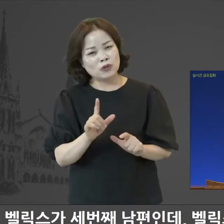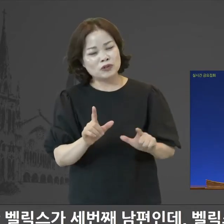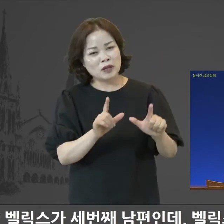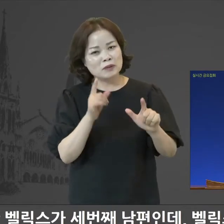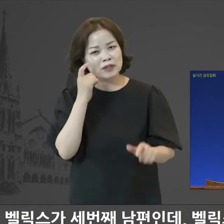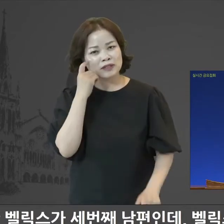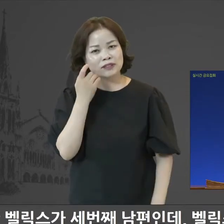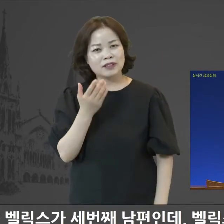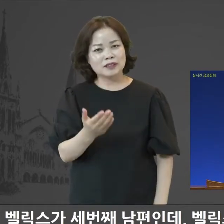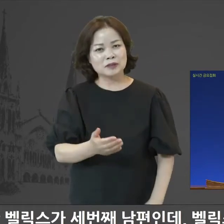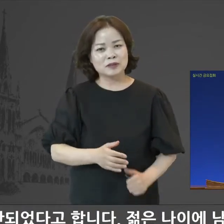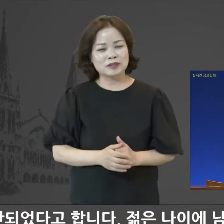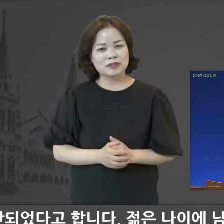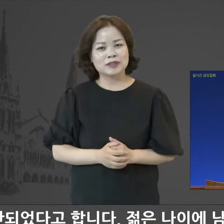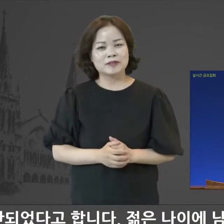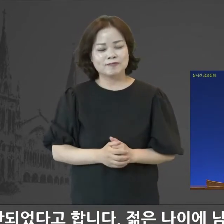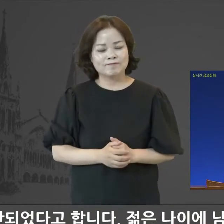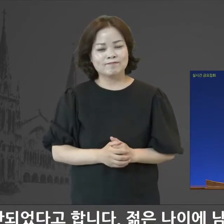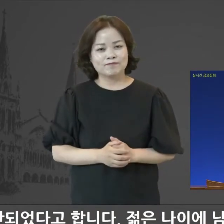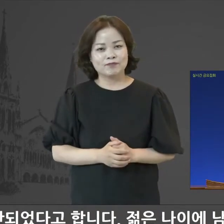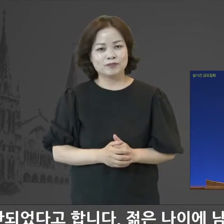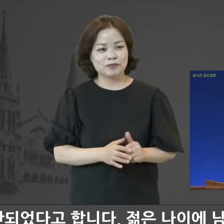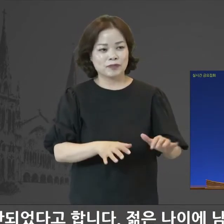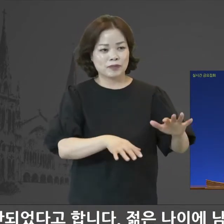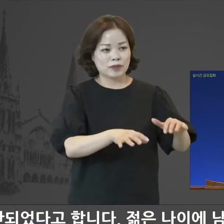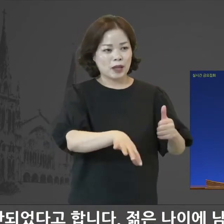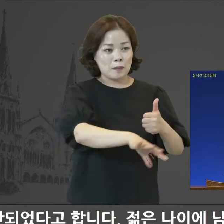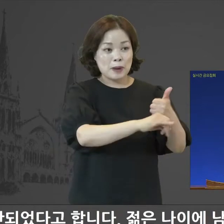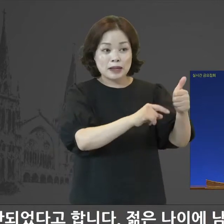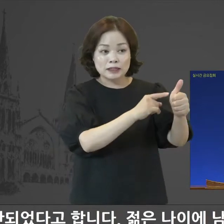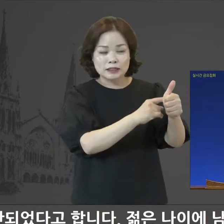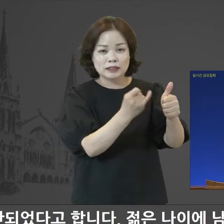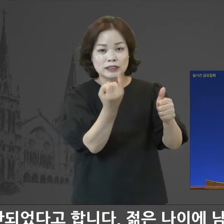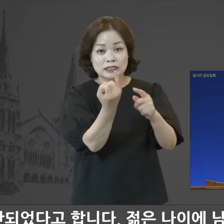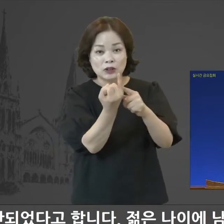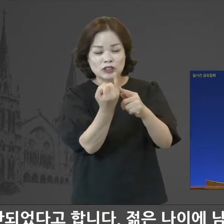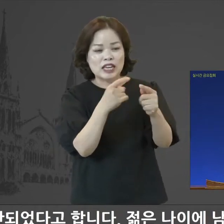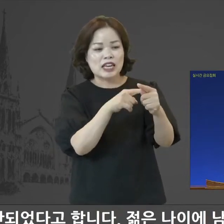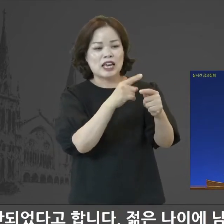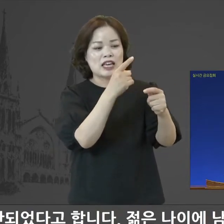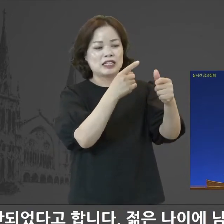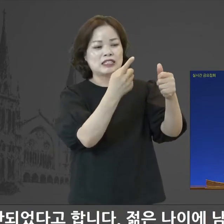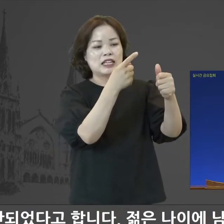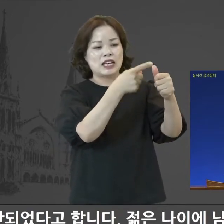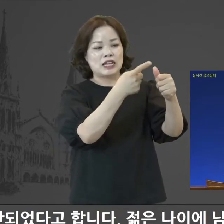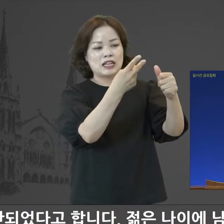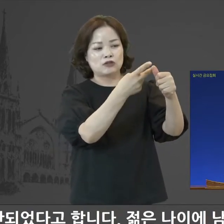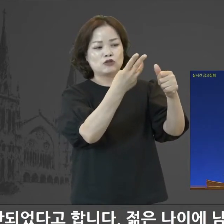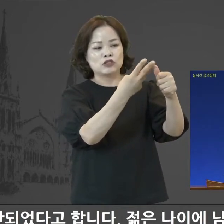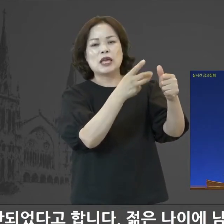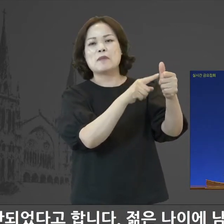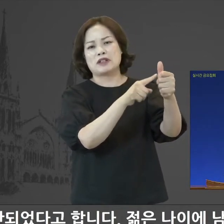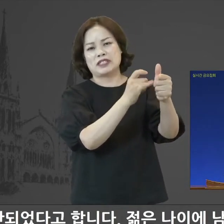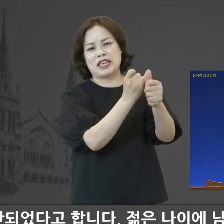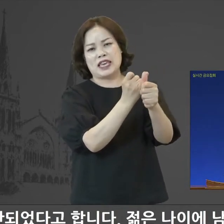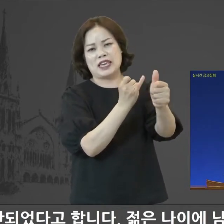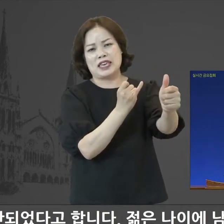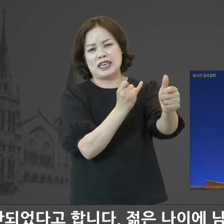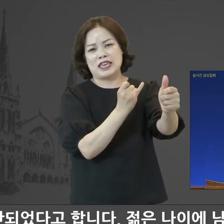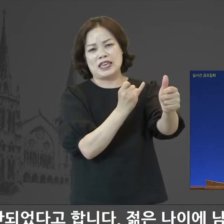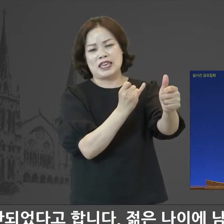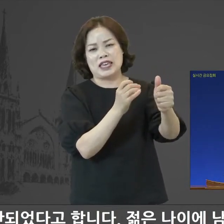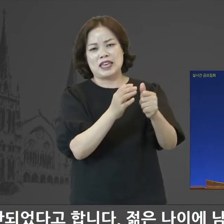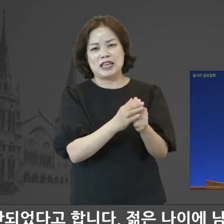추정해 보시겠습니까? 어쨌든 벨릭스는 세 번째 남편이었고요. 근데 이 벨릭스의 결혼